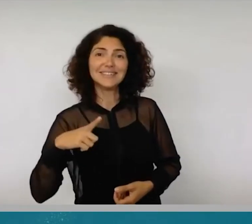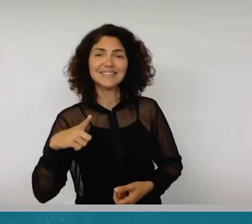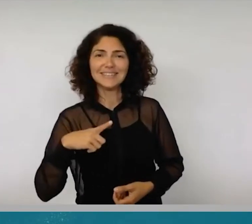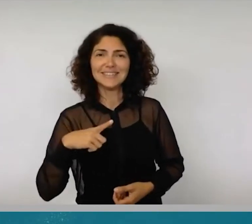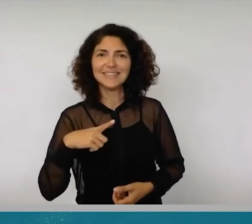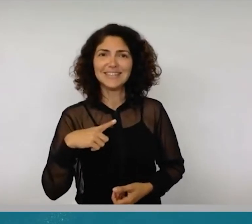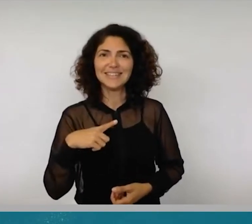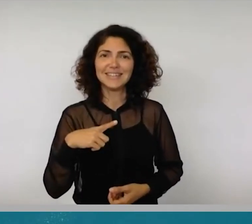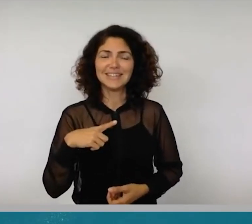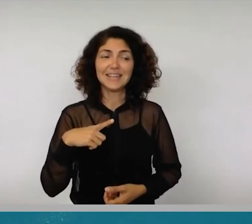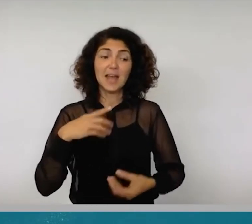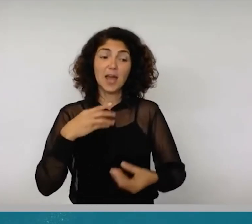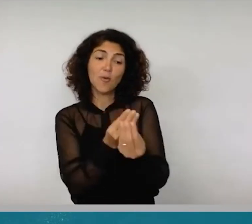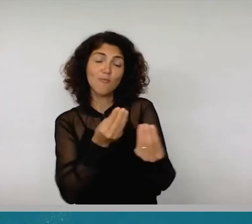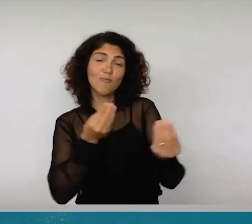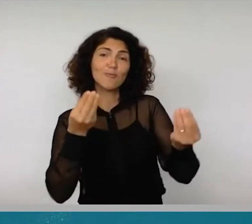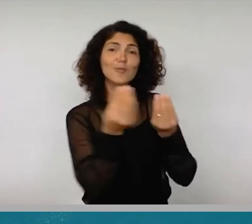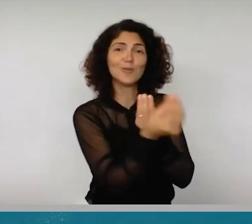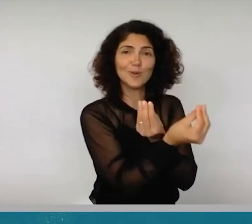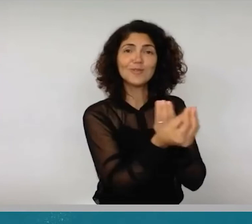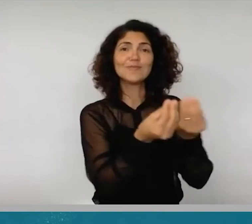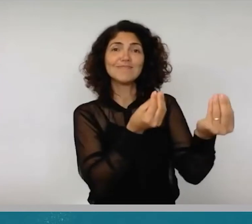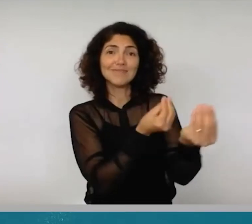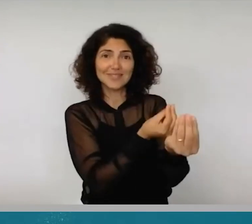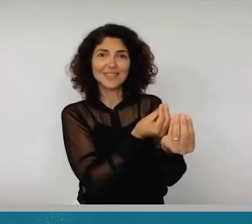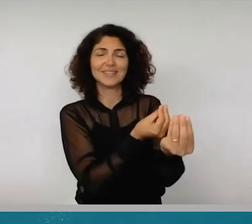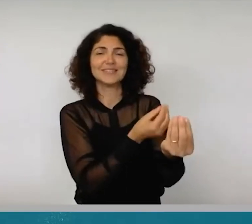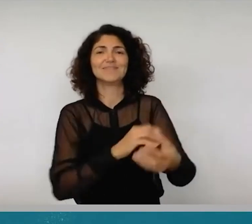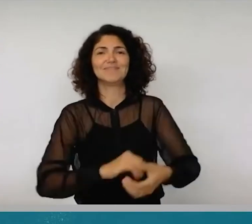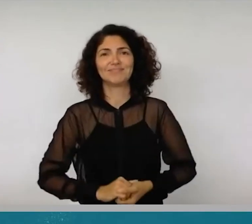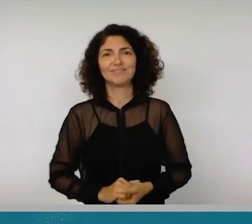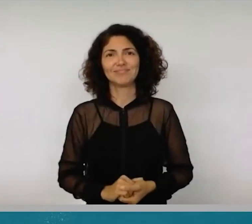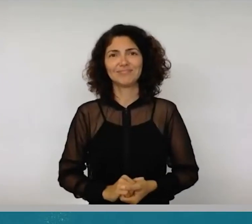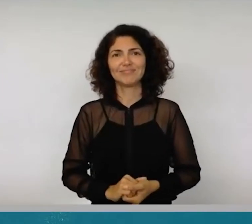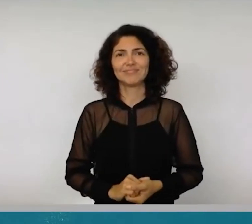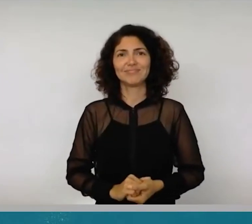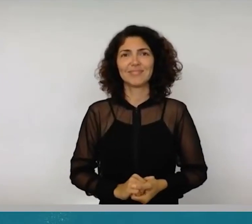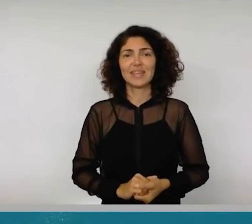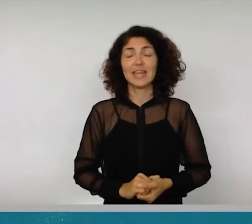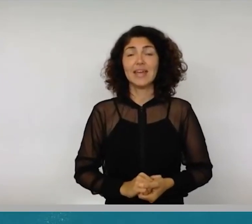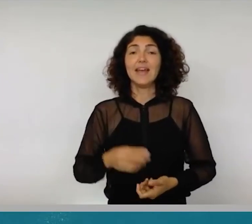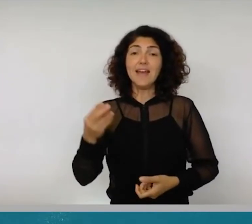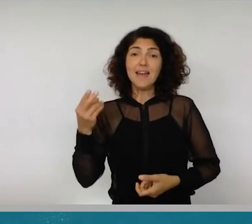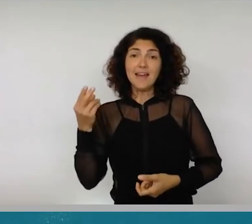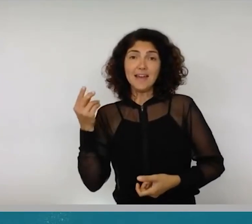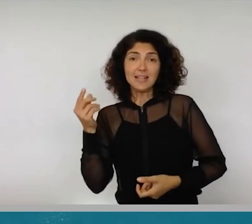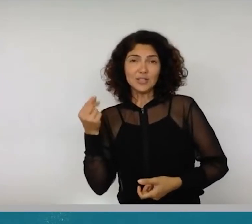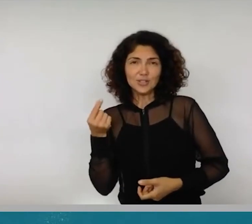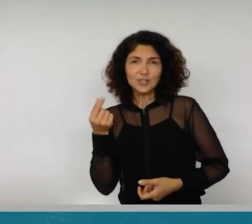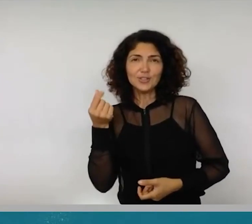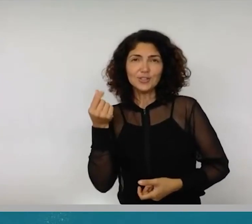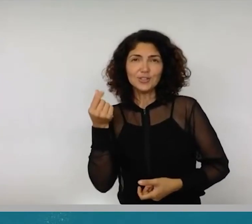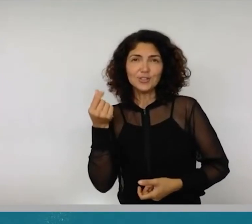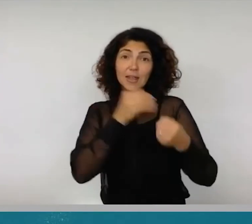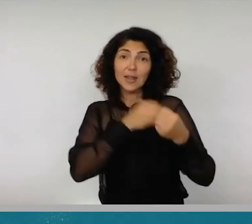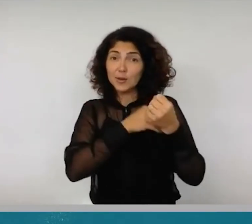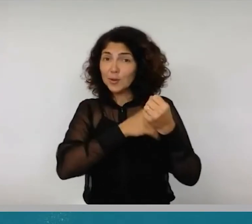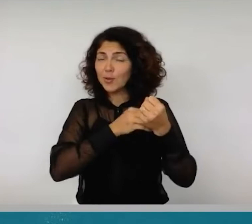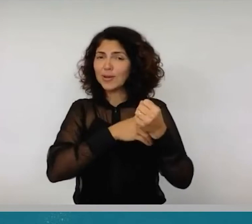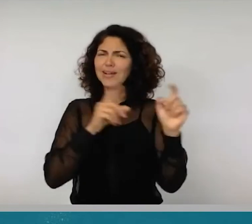entenderam ou não? Como é que eu vou ficar acumulando um monte de galinha que a mim me traz, acumular riqueza, e aí